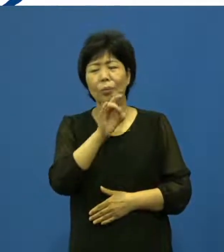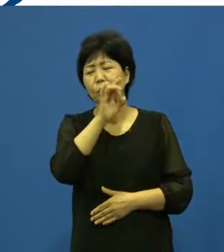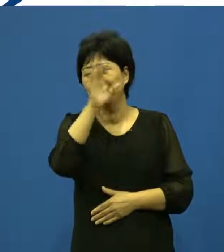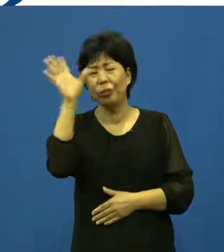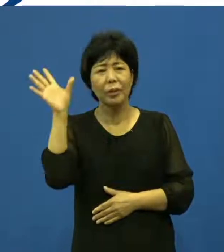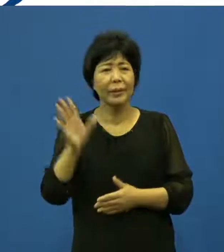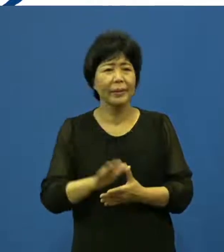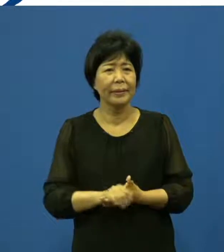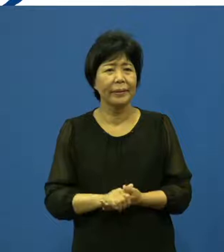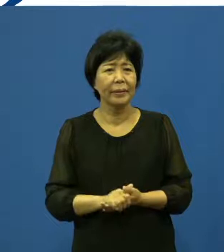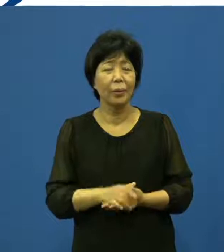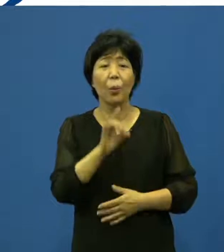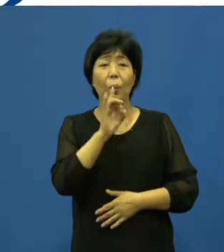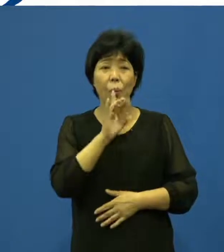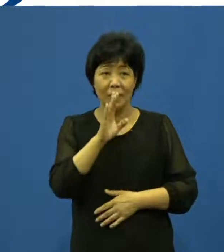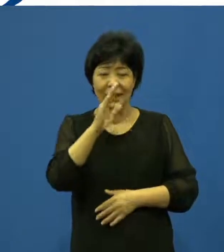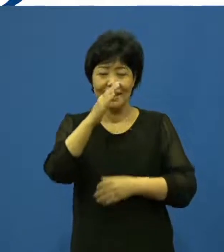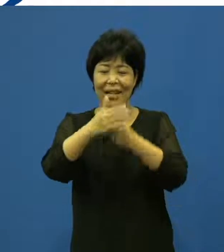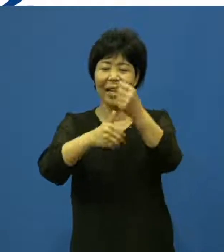그분의 은혜로 충분합니다.